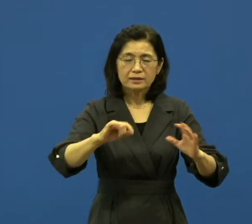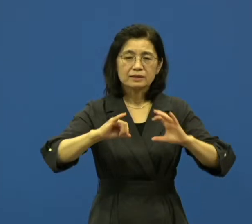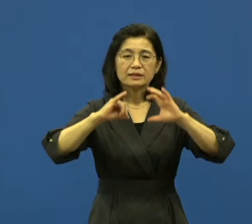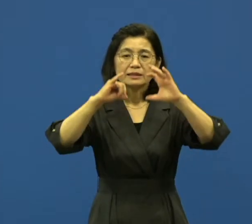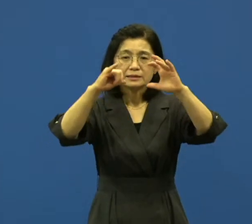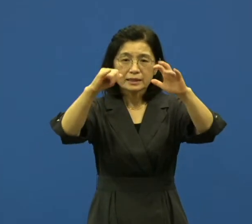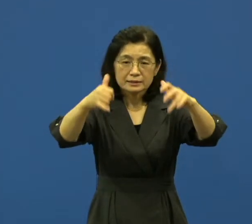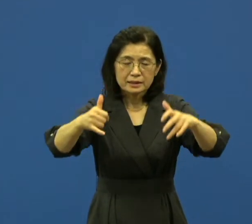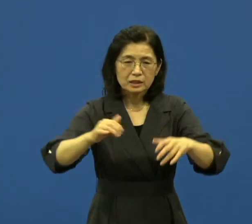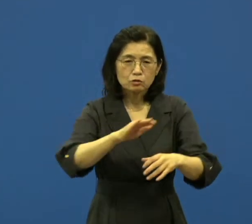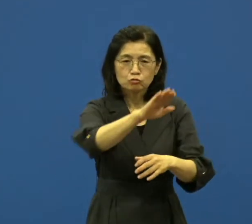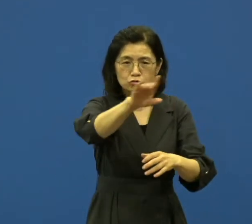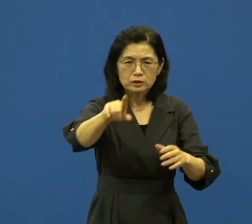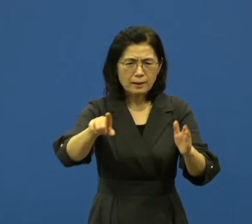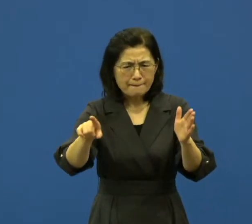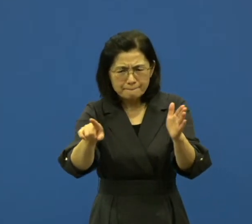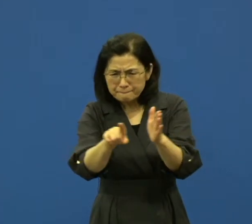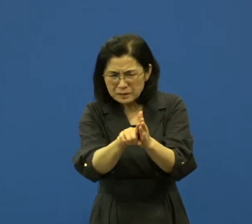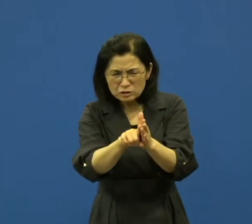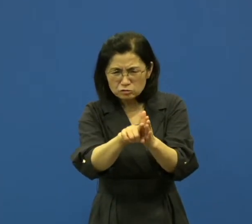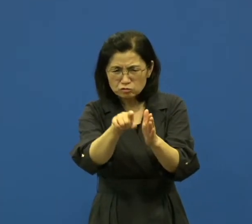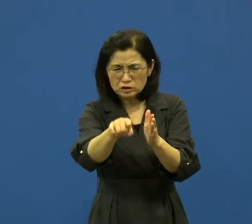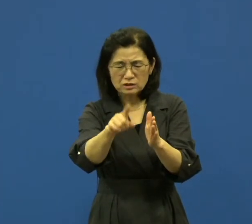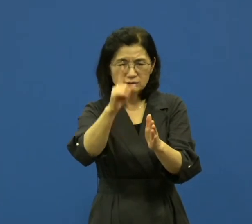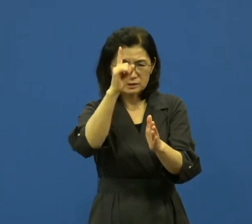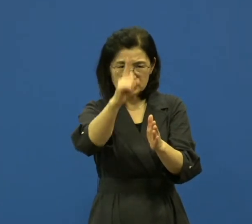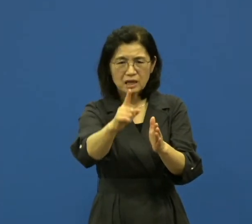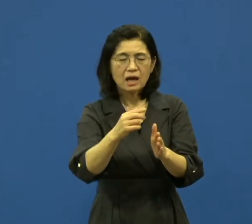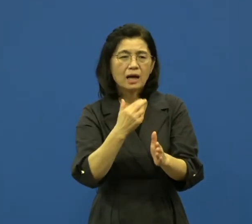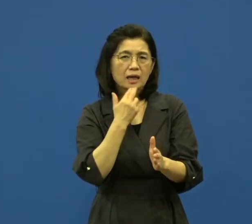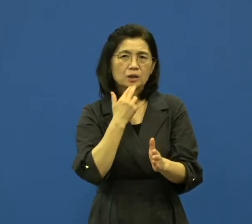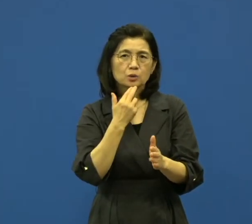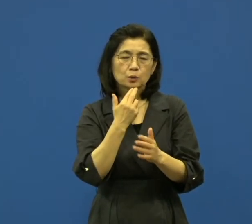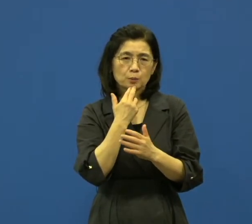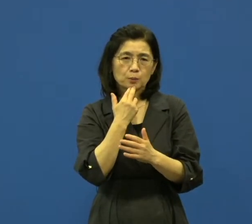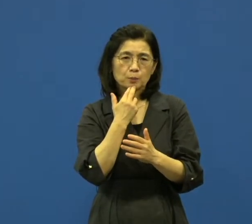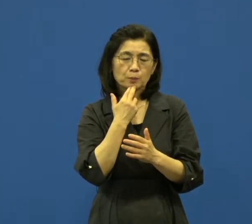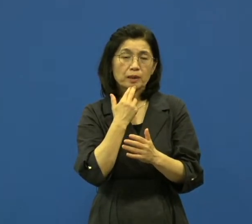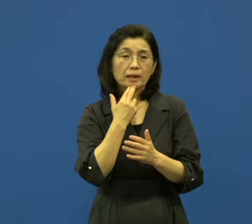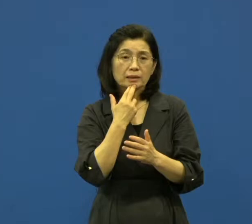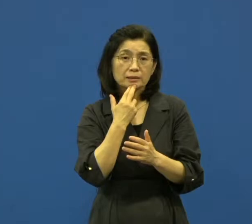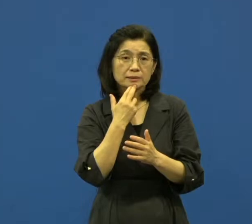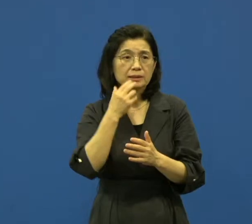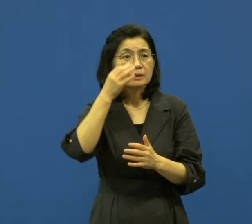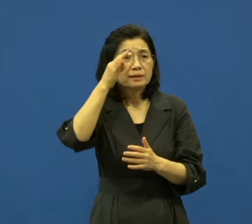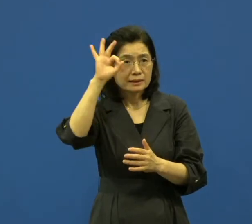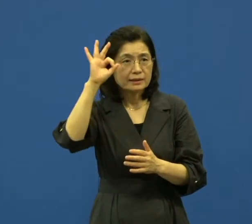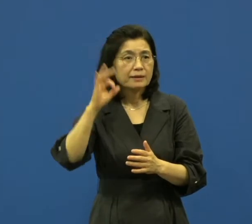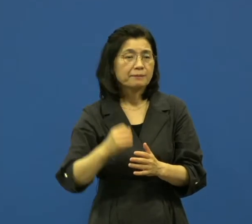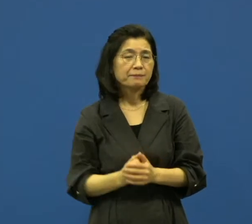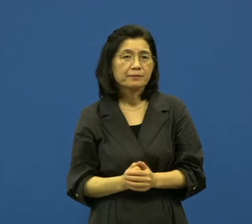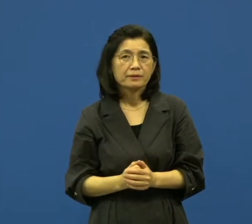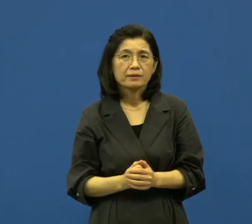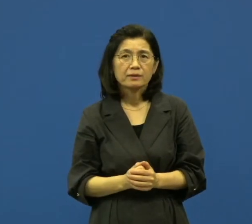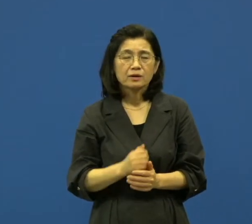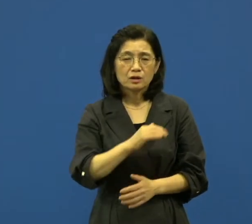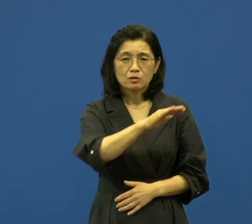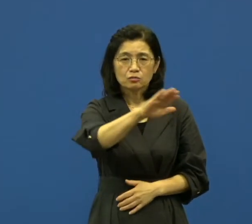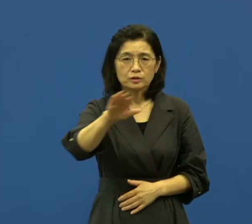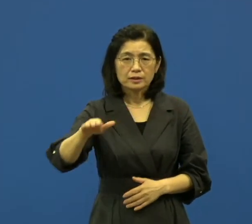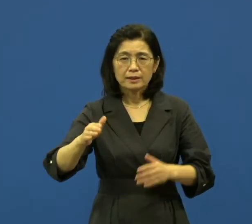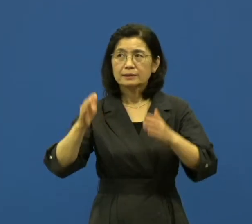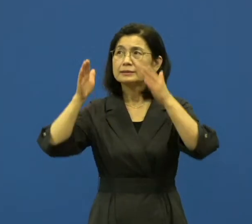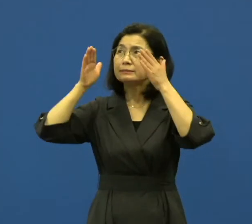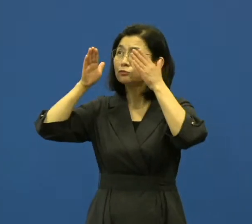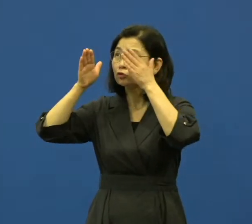없다는 사실을 하나님이 알게 하셨어요. 그래서 지구촌 전체를 흔드셨어요. 우리가 바라보아야 할 분은 하나님